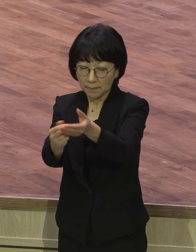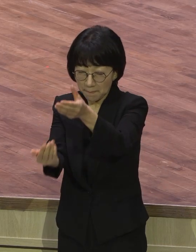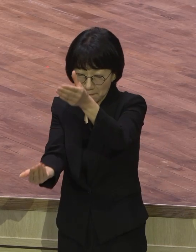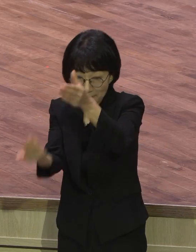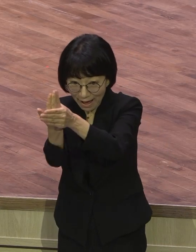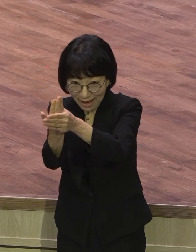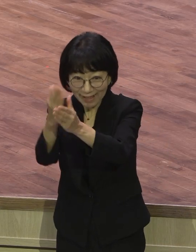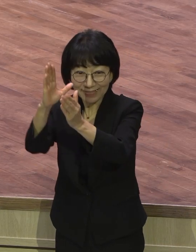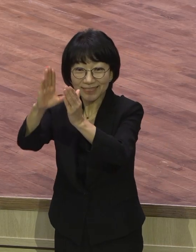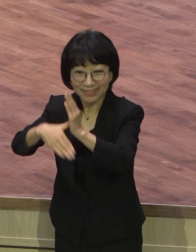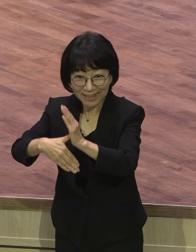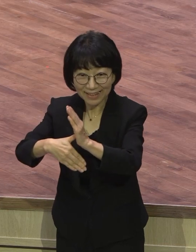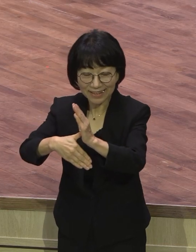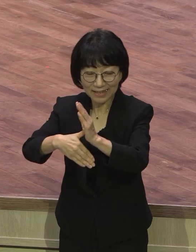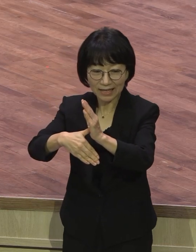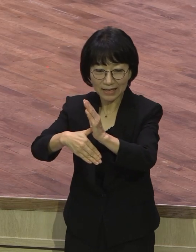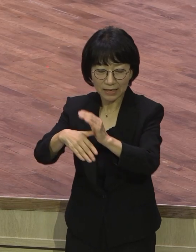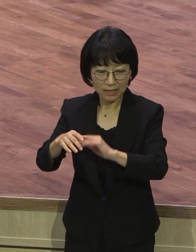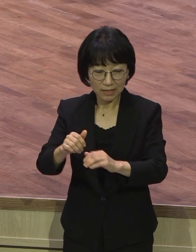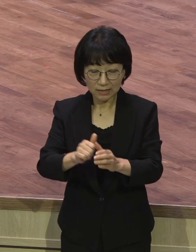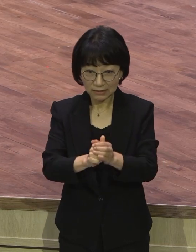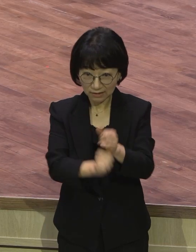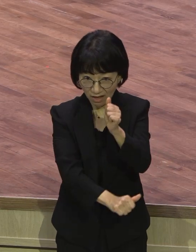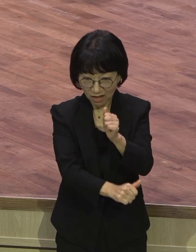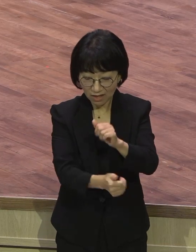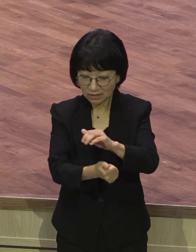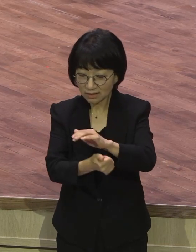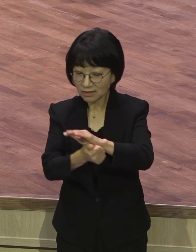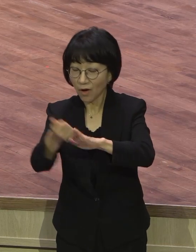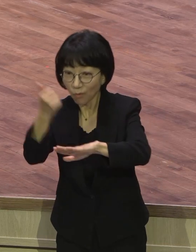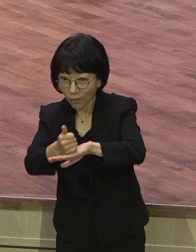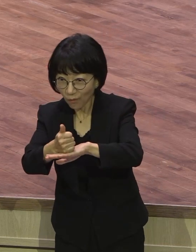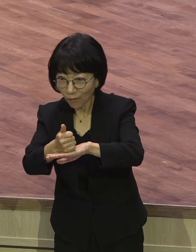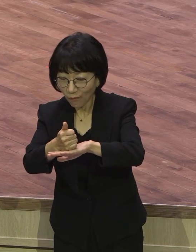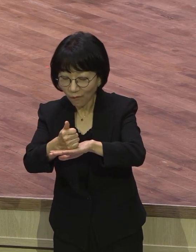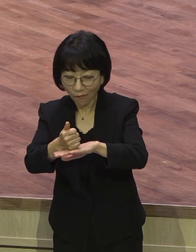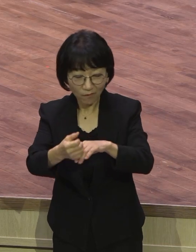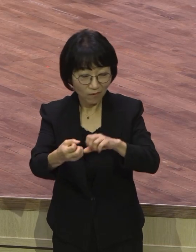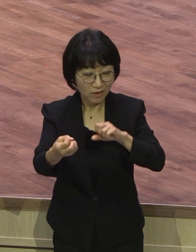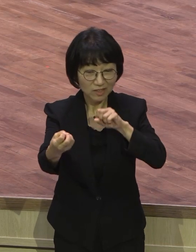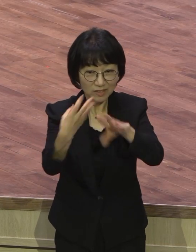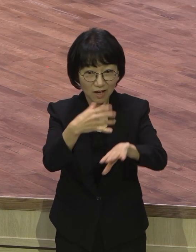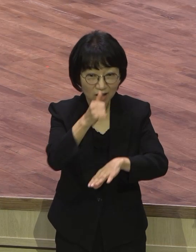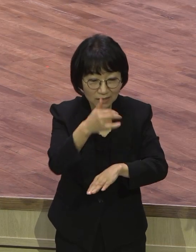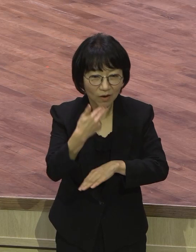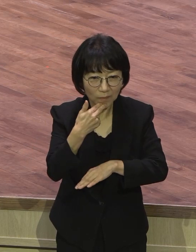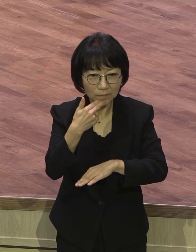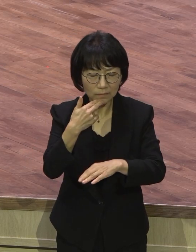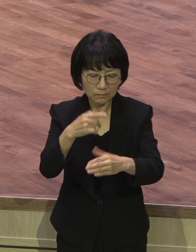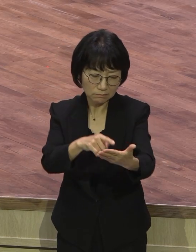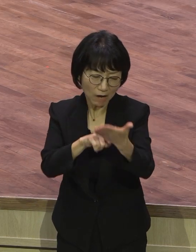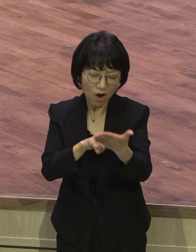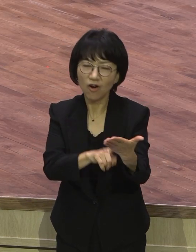어떻게 하면 실패하고 어떻게 하면 성공하고 어떻게 하면 응답받느냐가 나와 있잖아요.